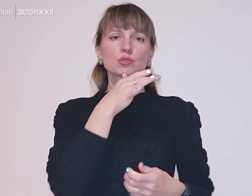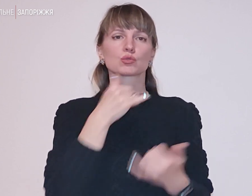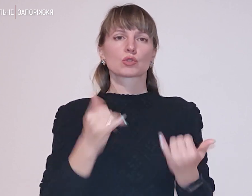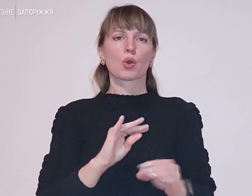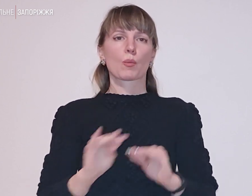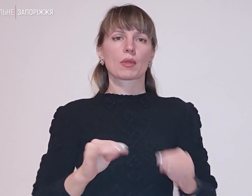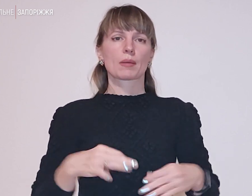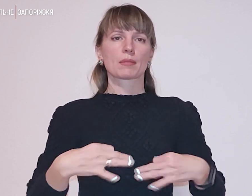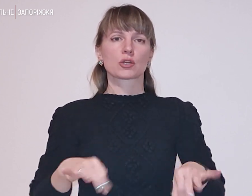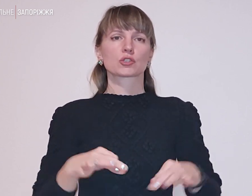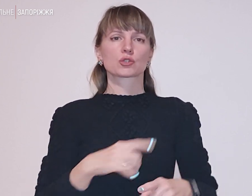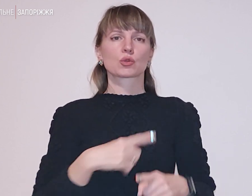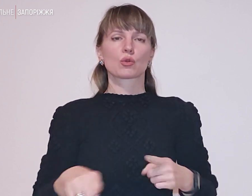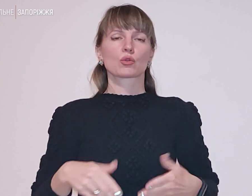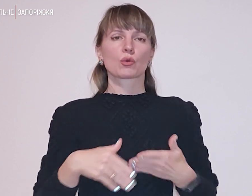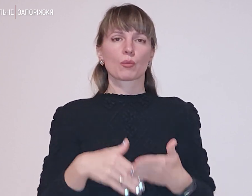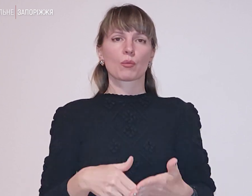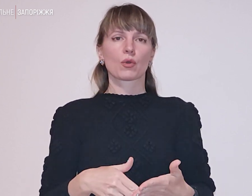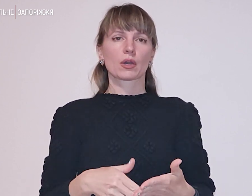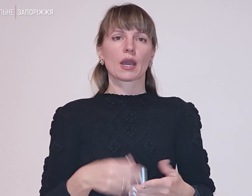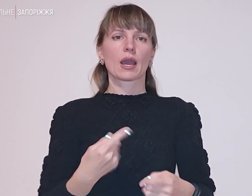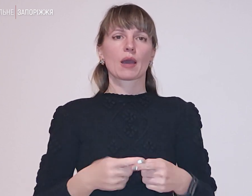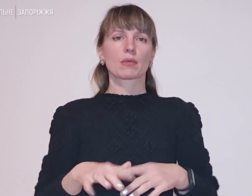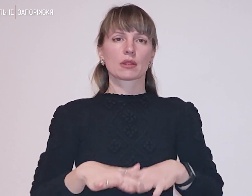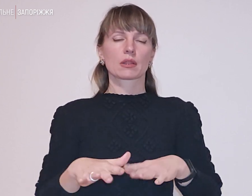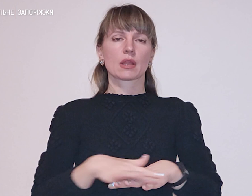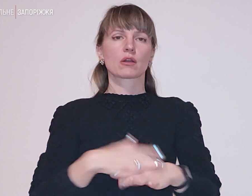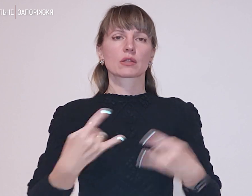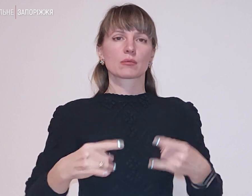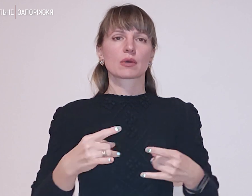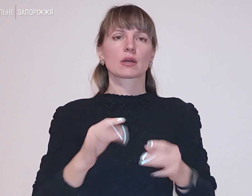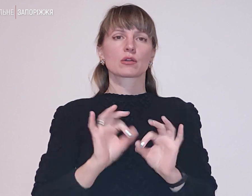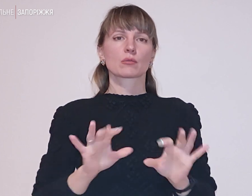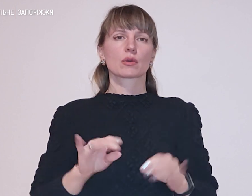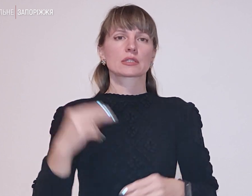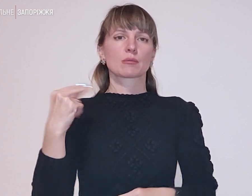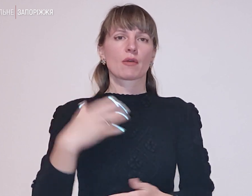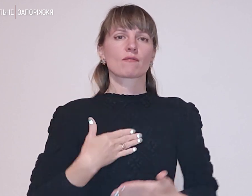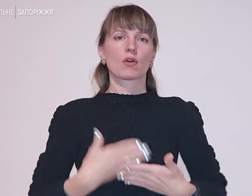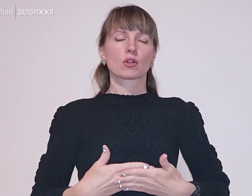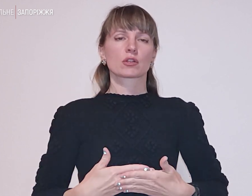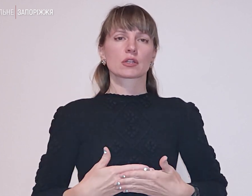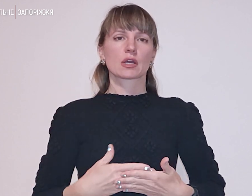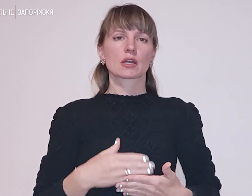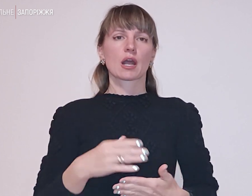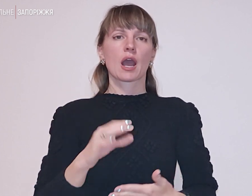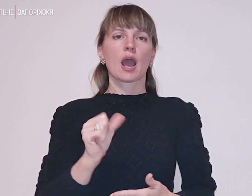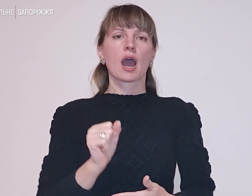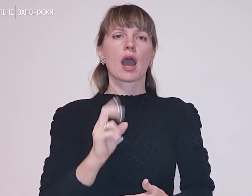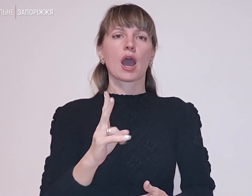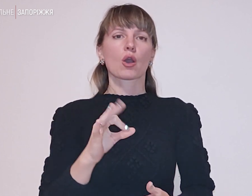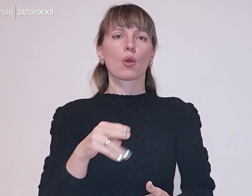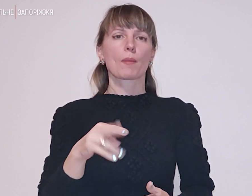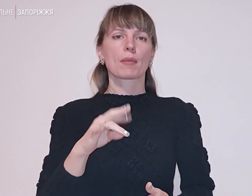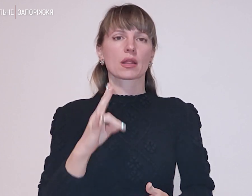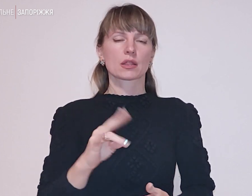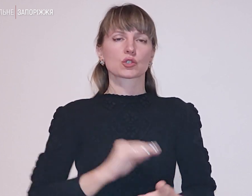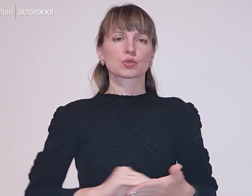автомобіль швидкої допомоги. Про це Суспільному розповів запорізький волонтер Рудольф Акопян. Журналісти Суспільного бачили, як